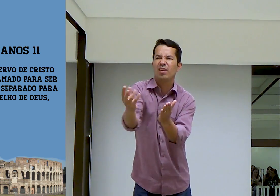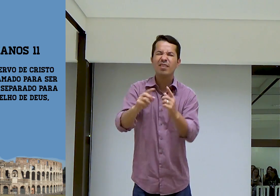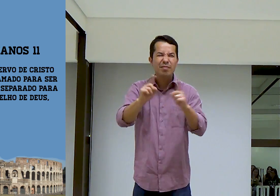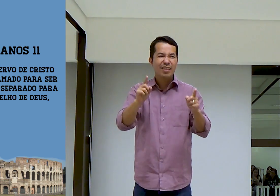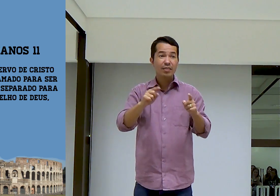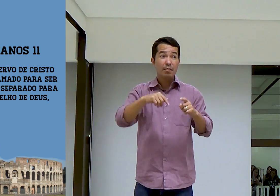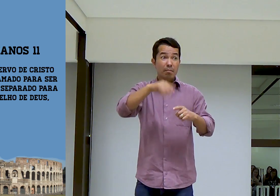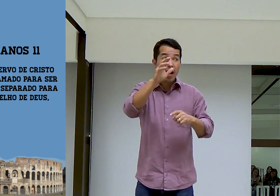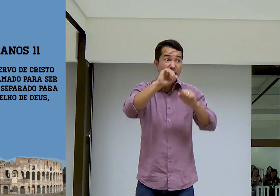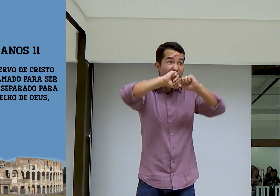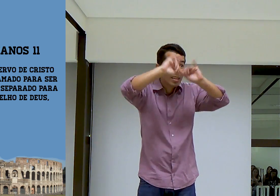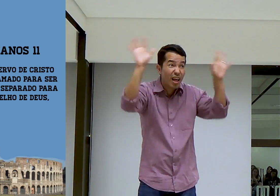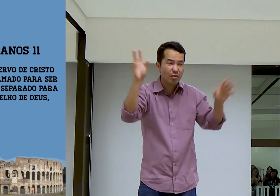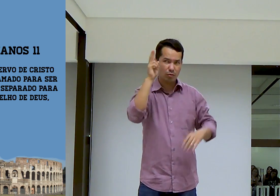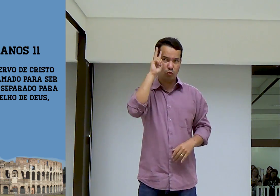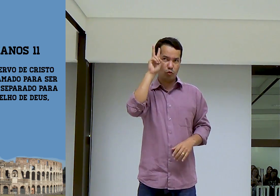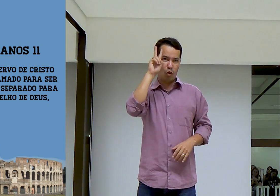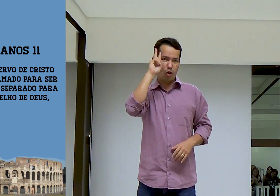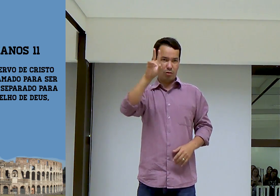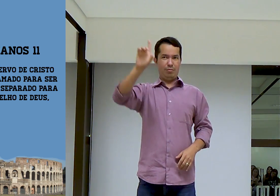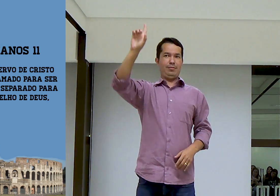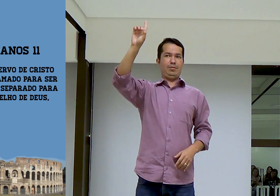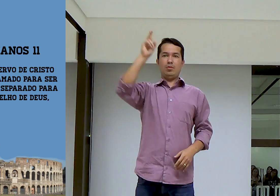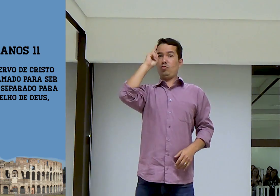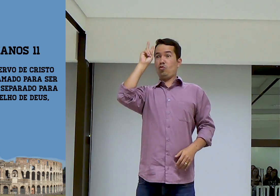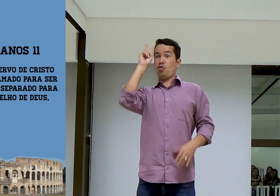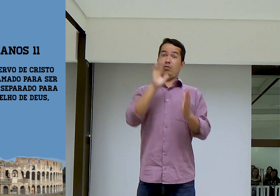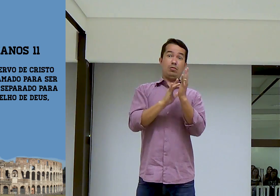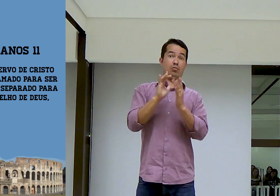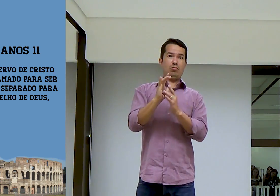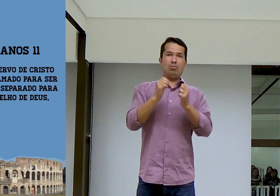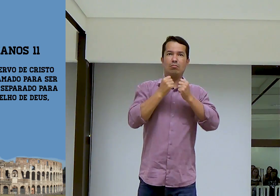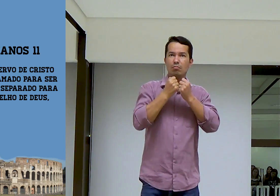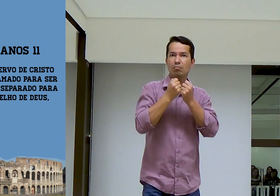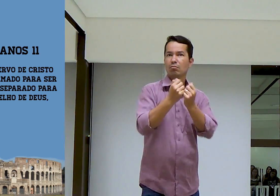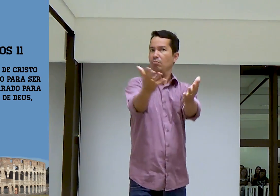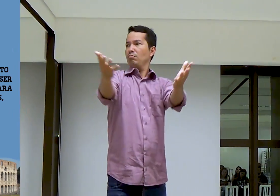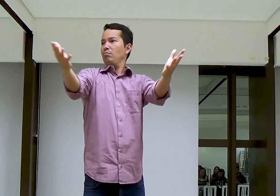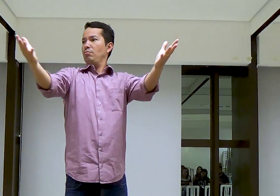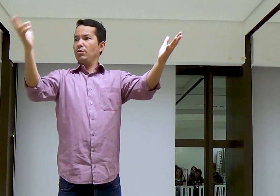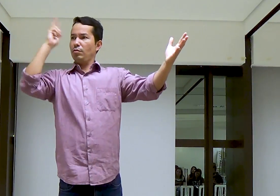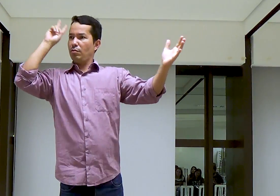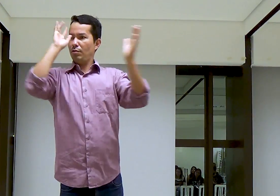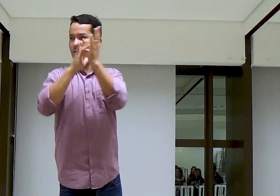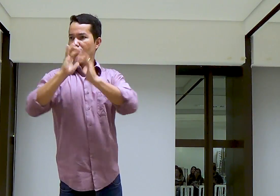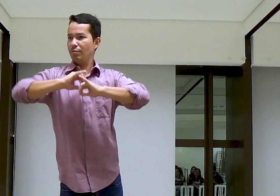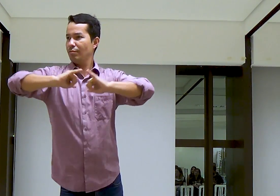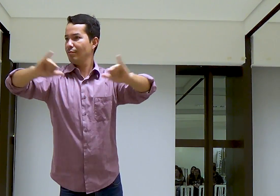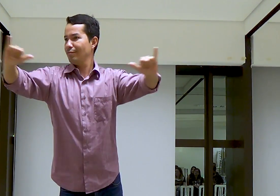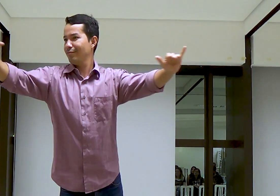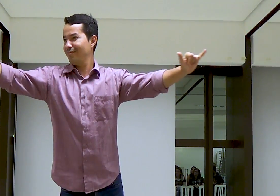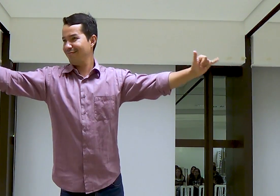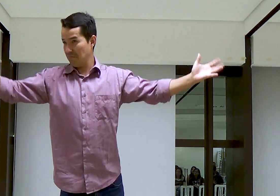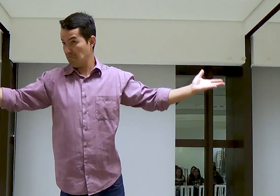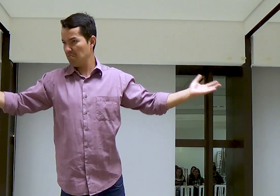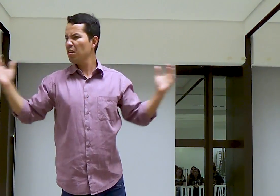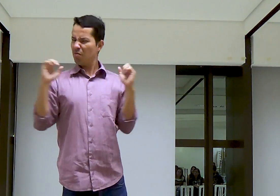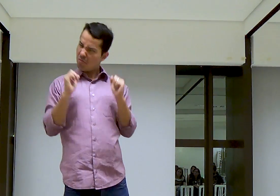entende que é como se você pegasse a Bíblia e compartilhasse ela, levasse Evangelho, mas a gente também tem esse sinal